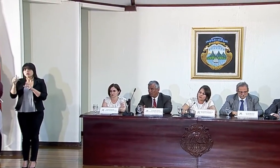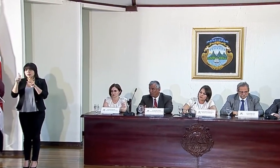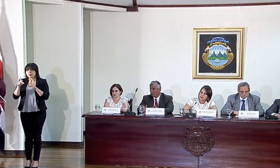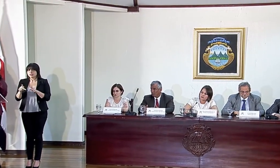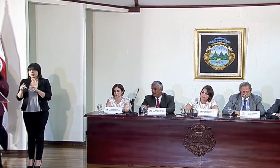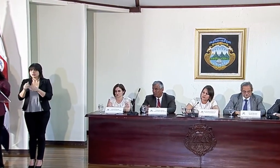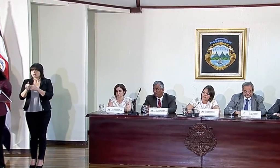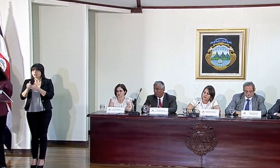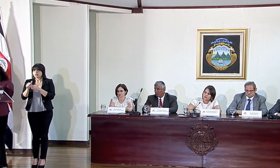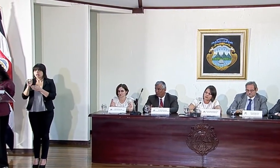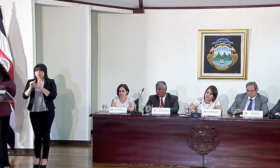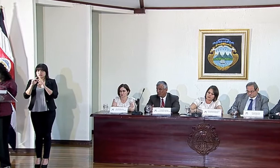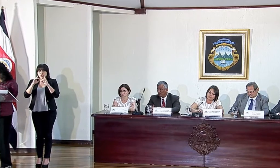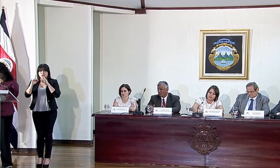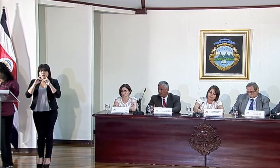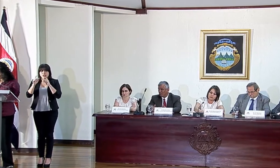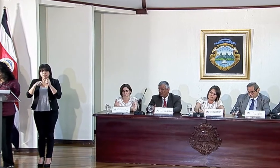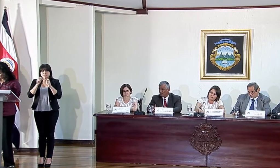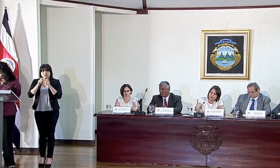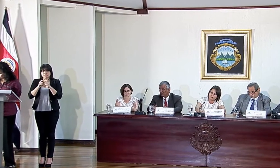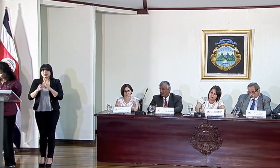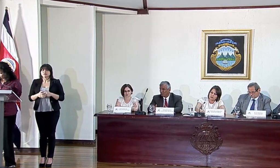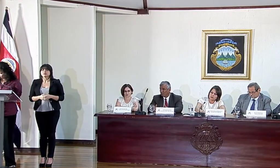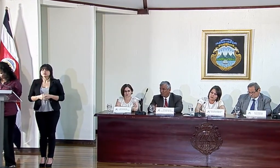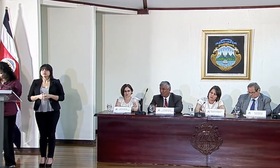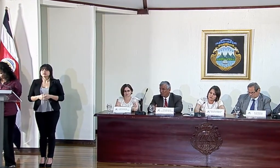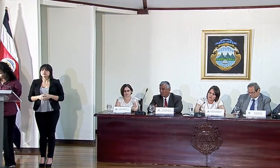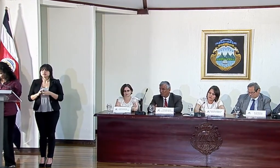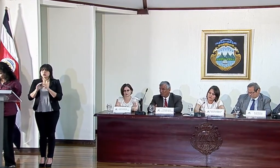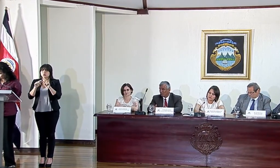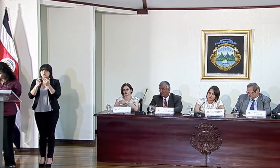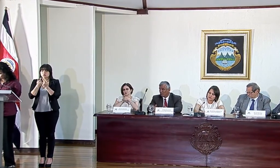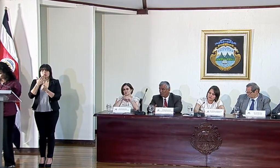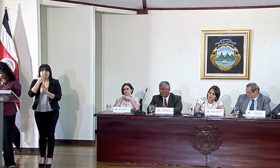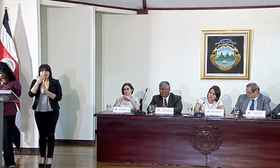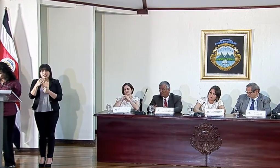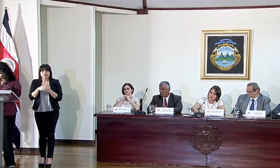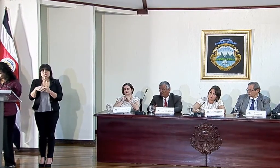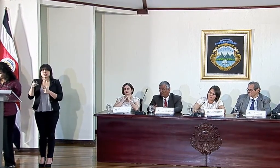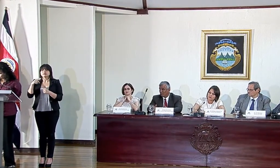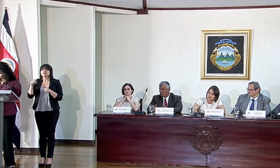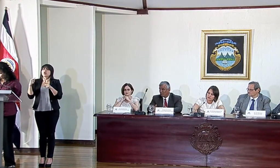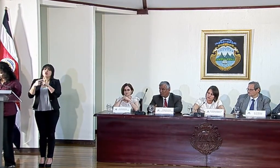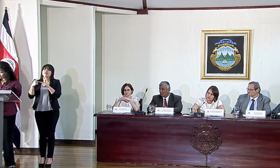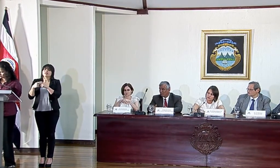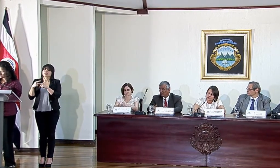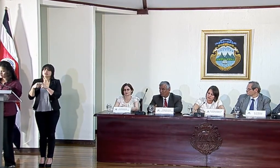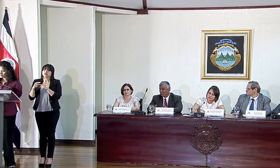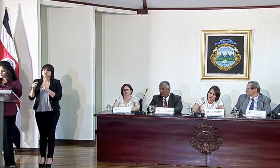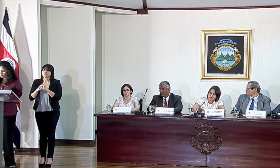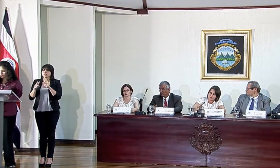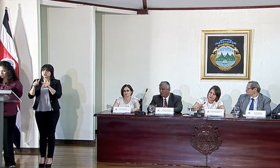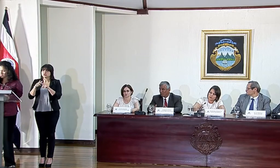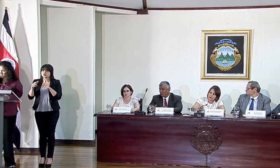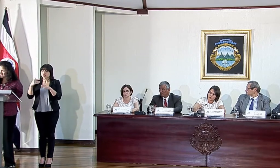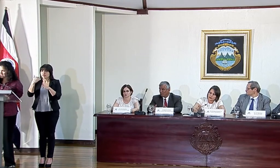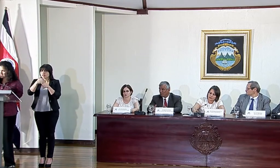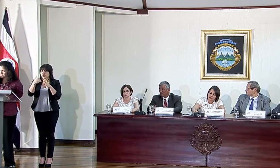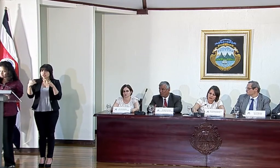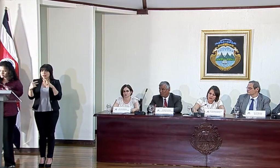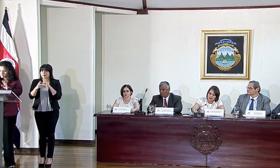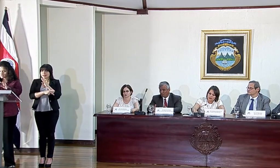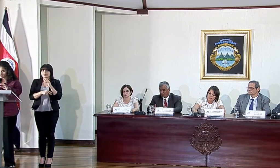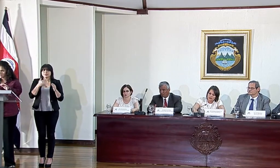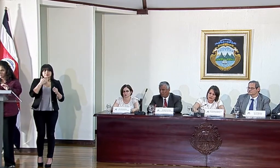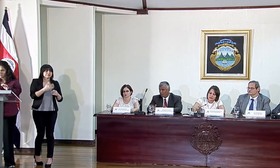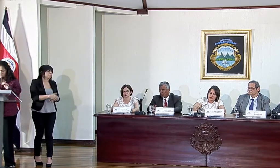persona que encabece estos diálogos específicamente con los grupos indígenas que están en conflictos en las zonas fronterizas del país?